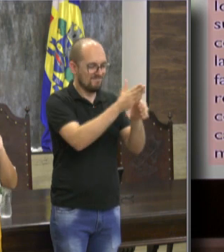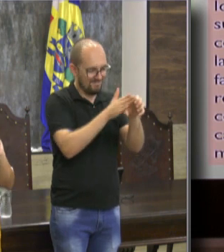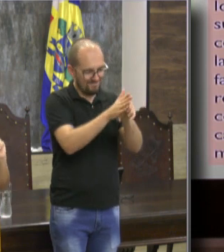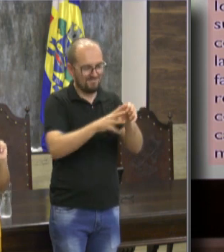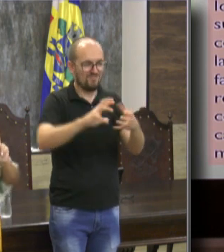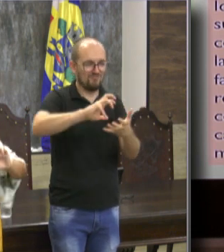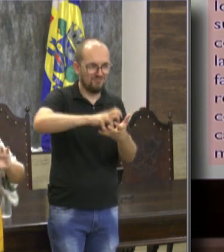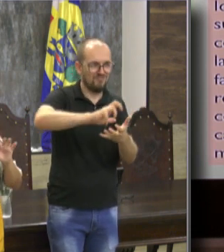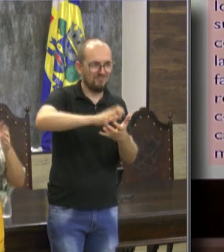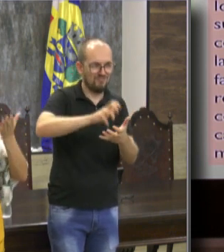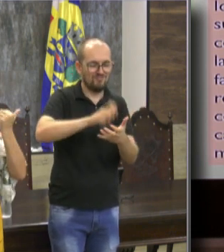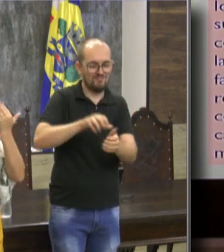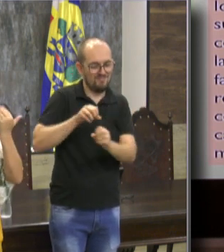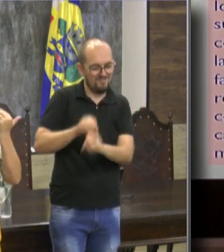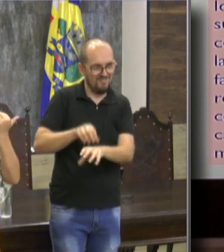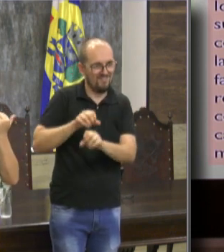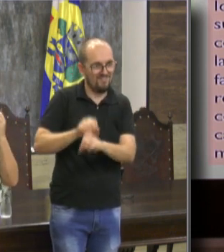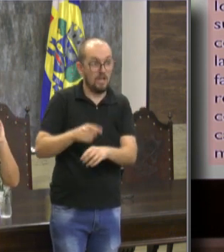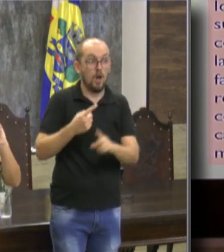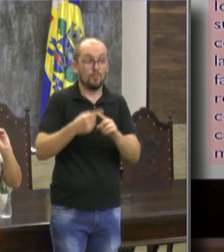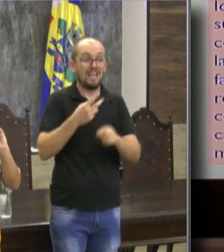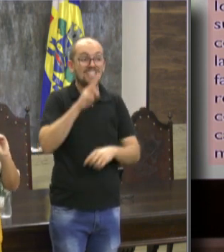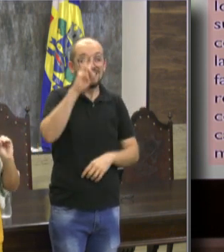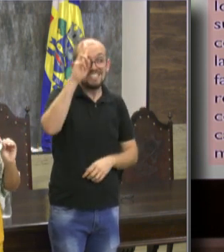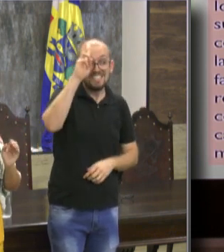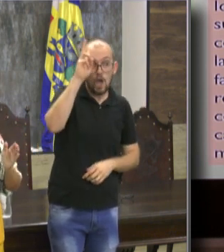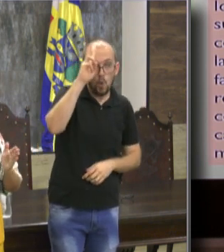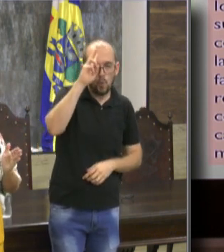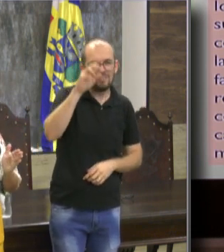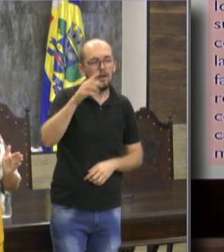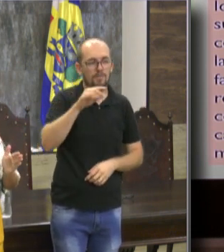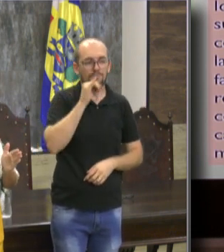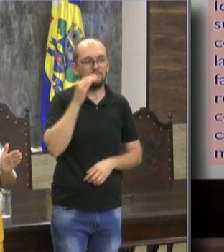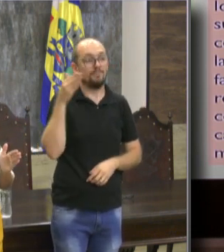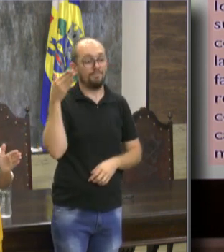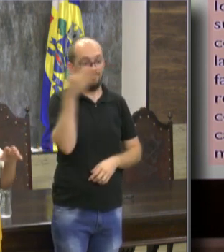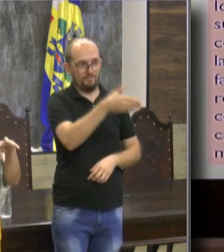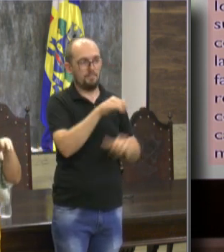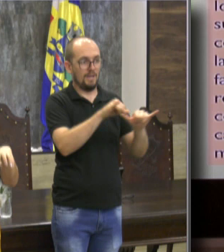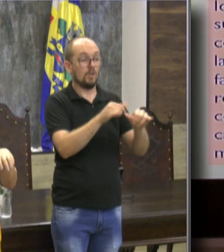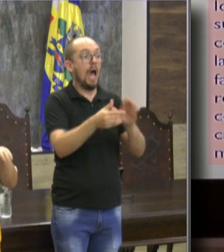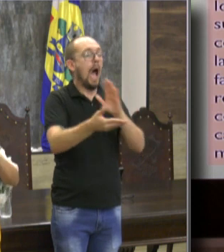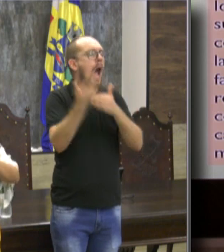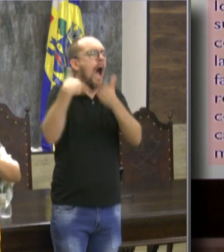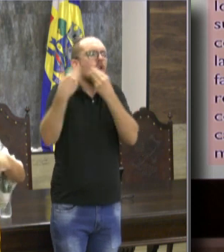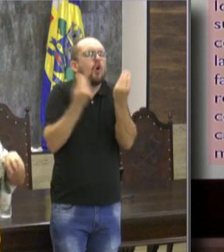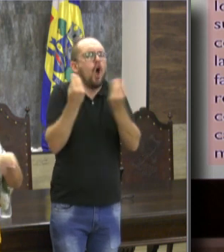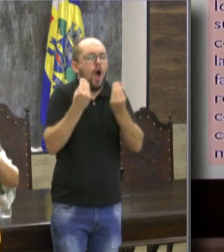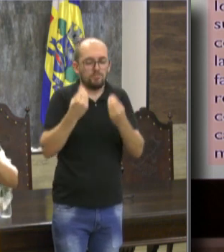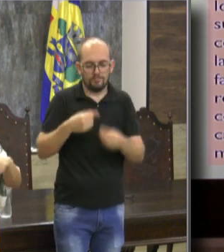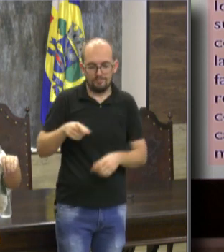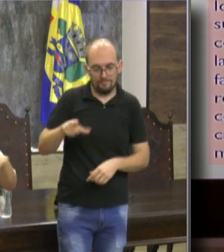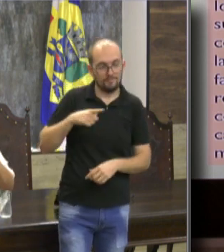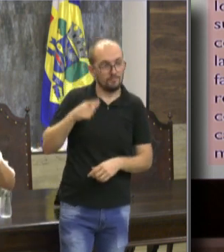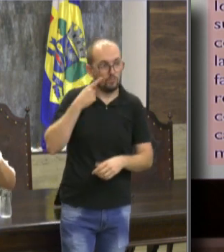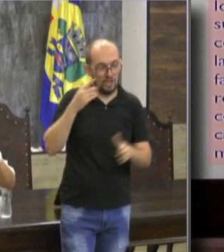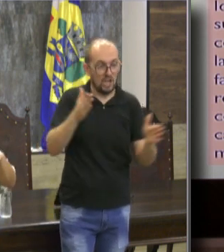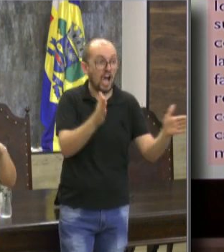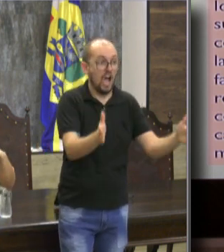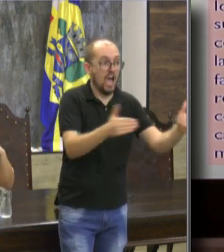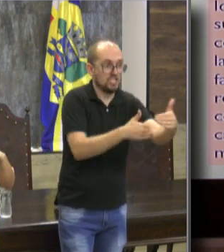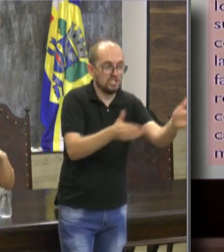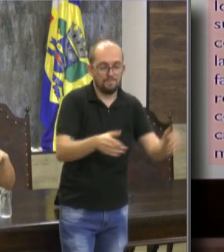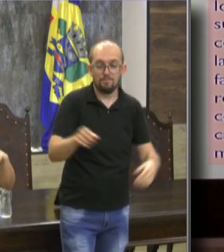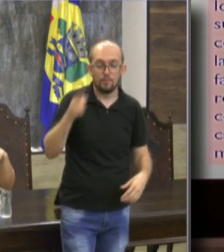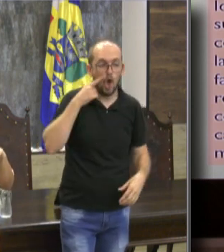na segunda. Para ele, antes, o que era supermercado? A gente usava uma caixa, dentro da caixa tinha uma sacola de supermercado, que